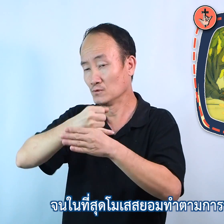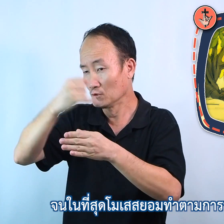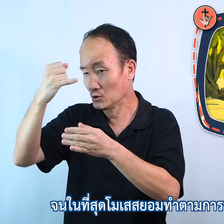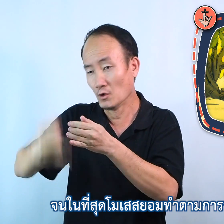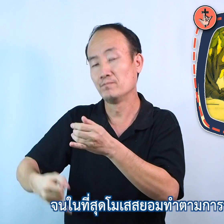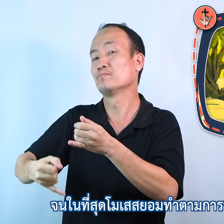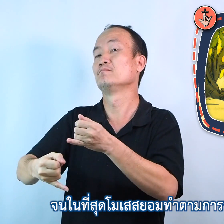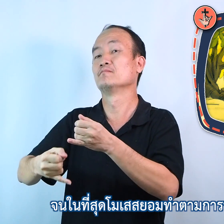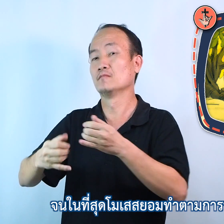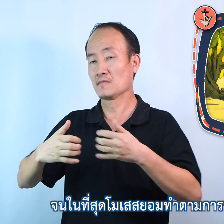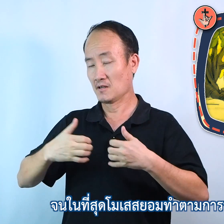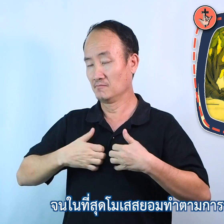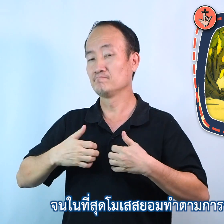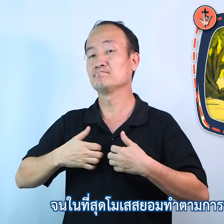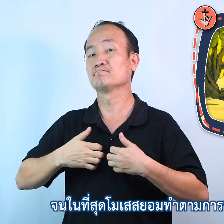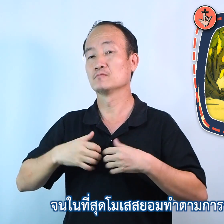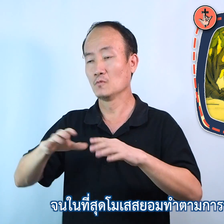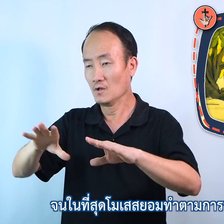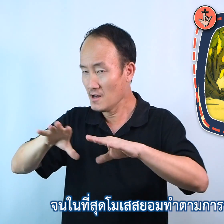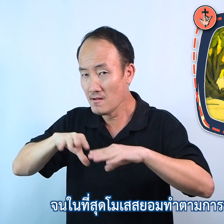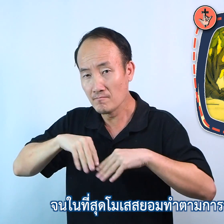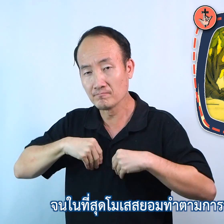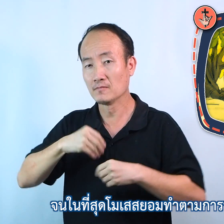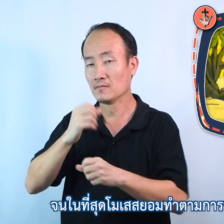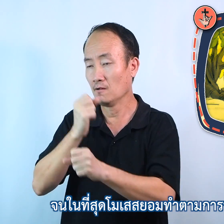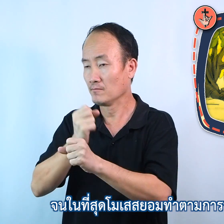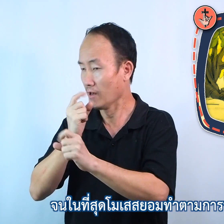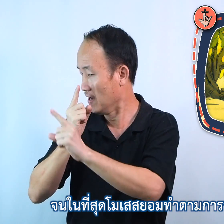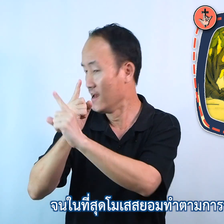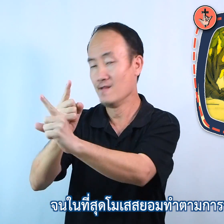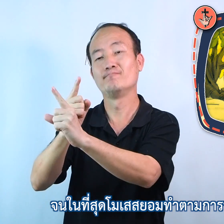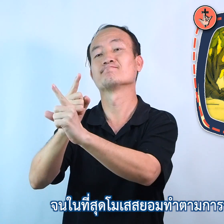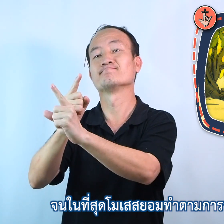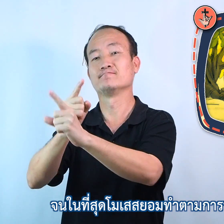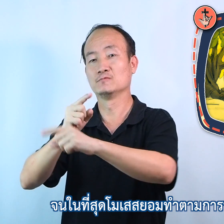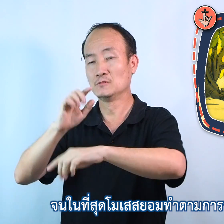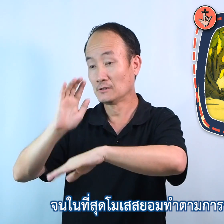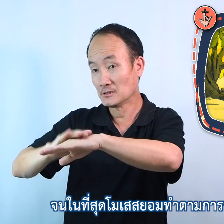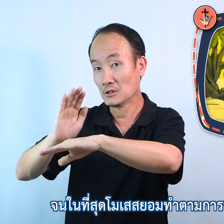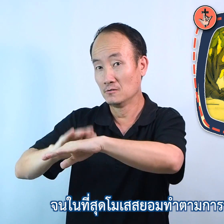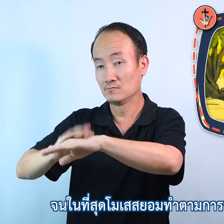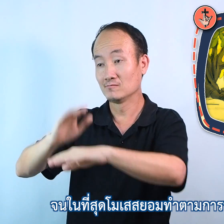จนในที่สุดโมเสสยอมทำตามการทรงเรียกของพระเจ้า